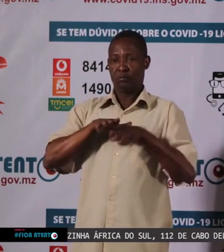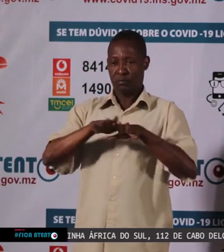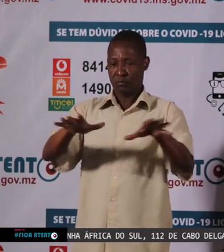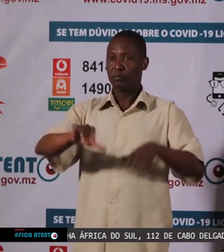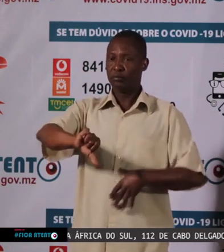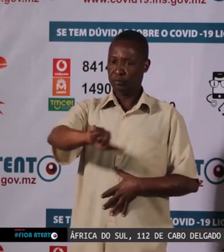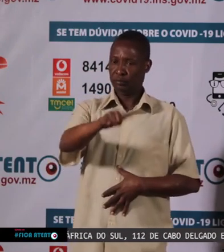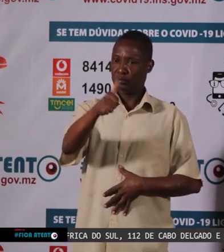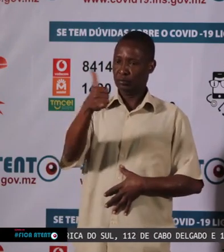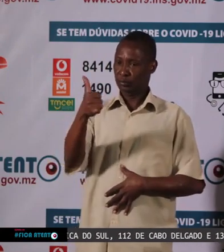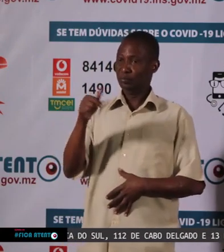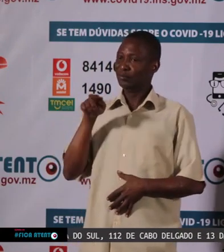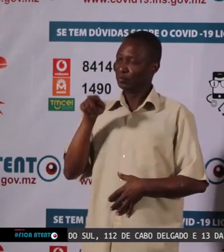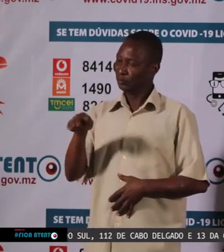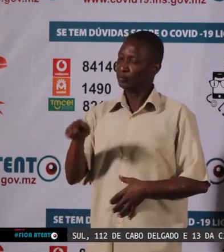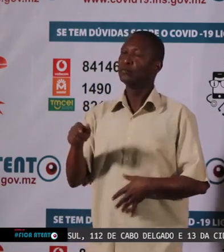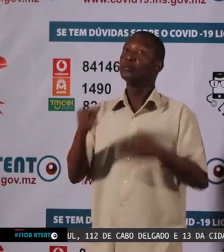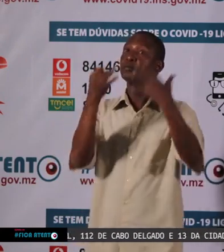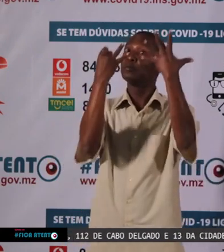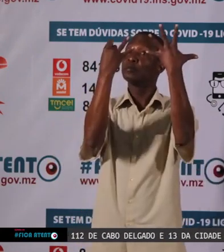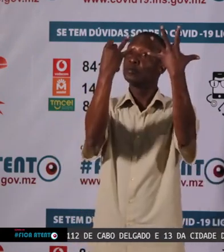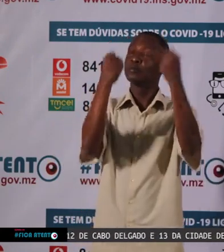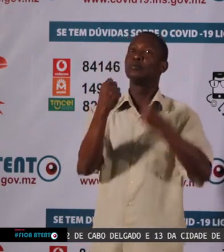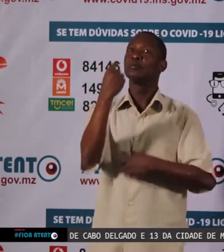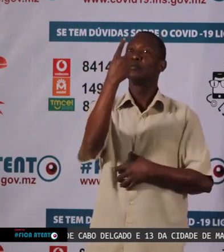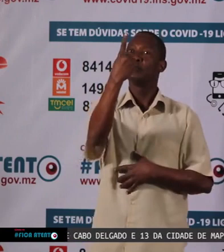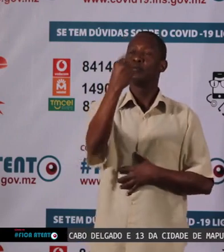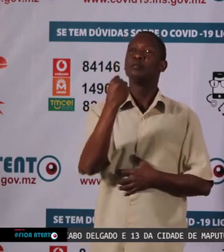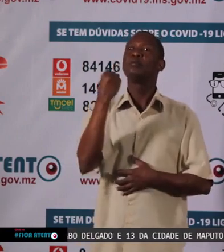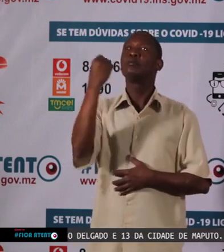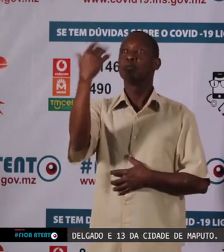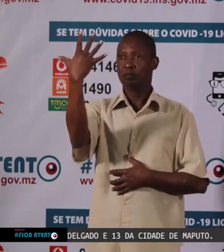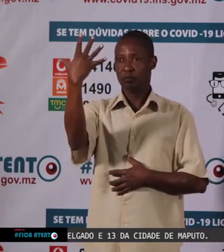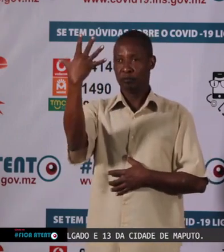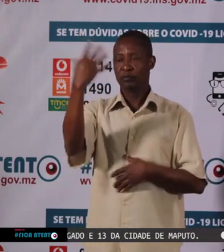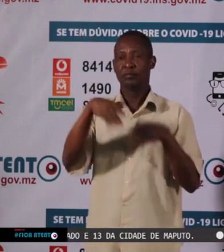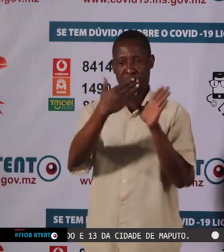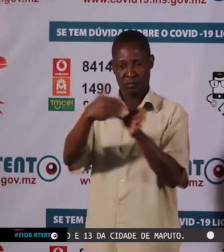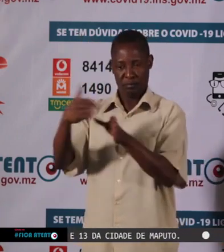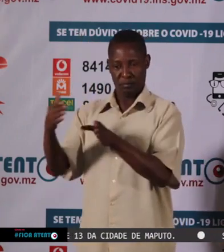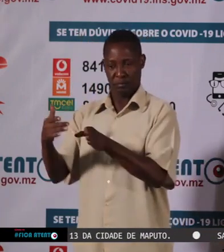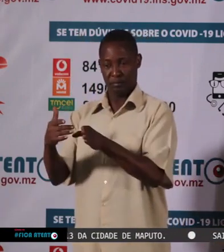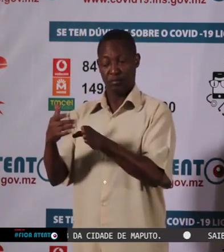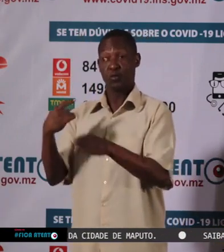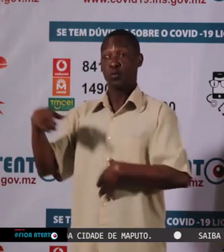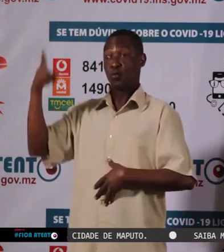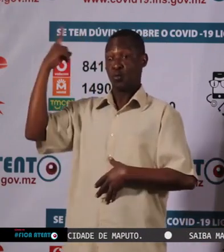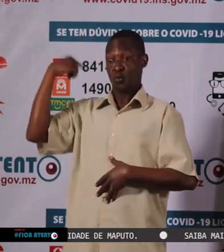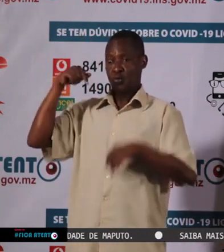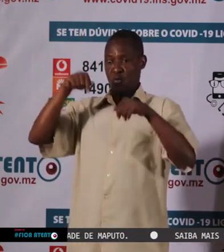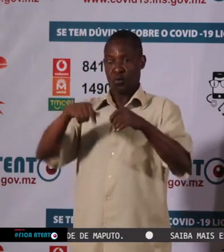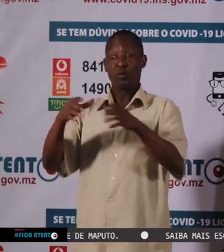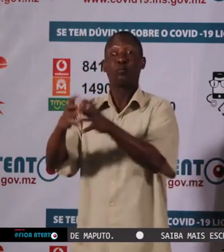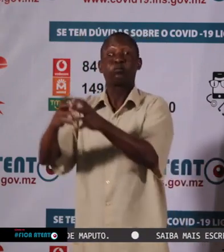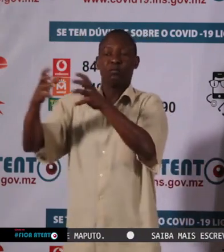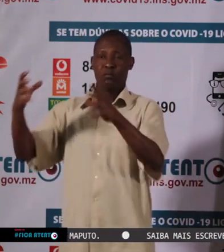715 pessoas são as que recuperaram a mais dos números que nós anunciamos ontem.